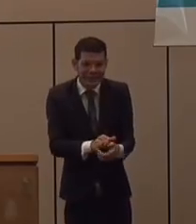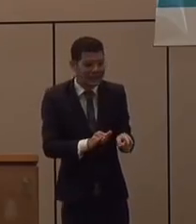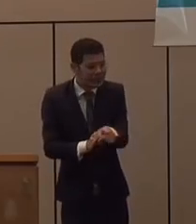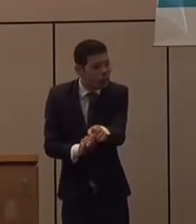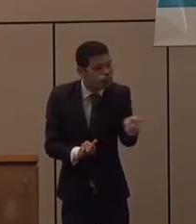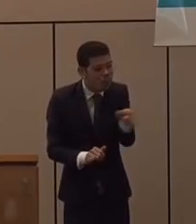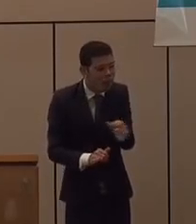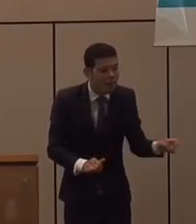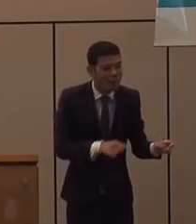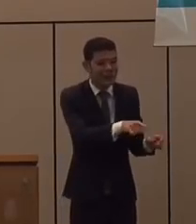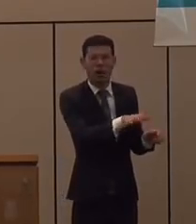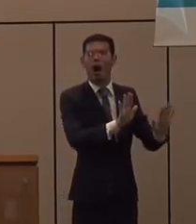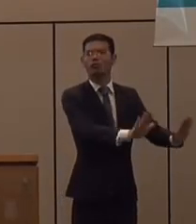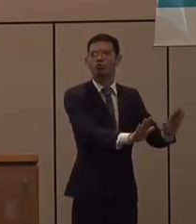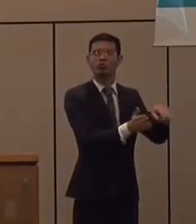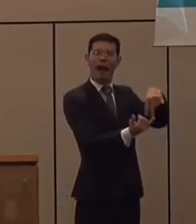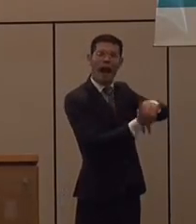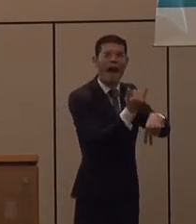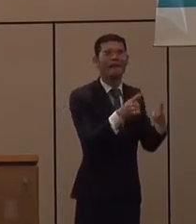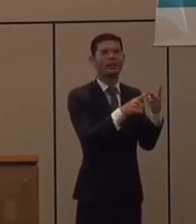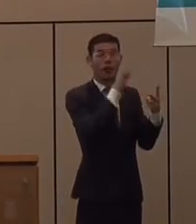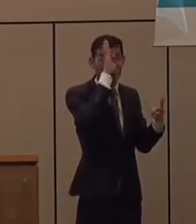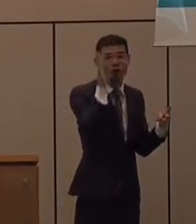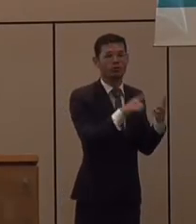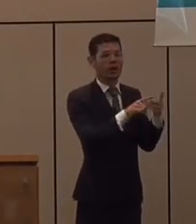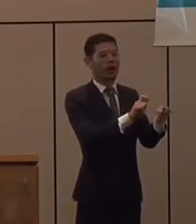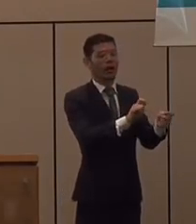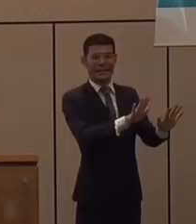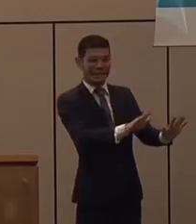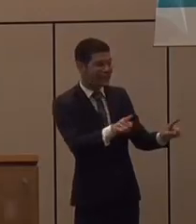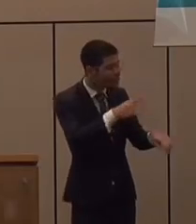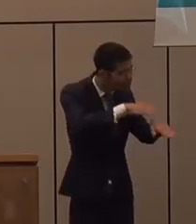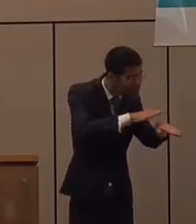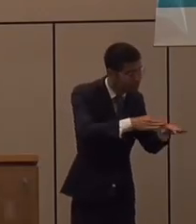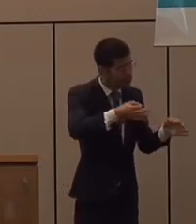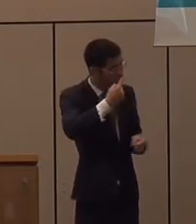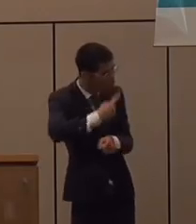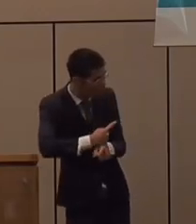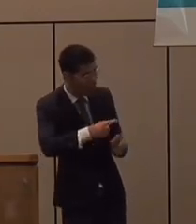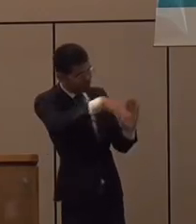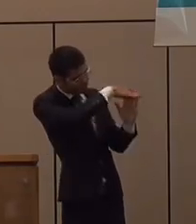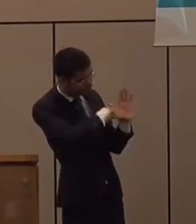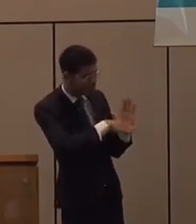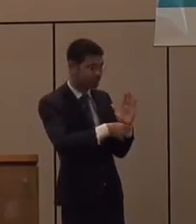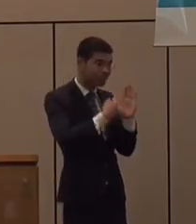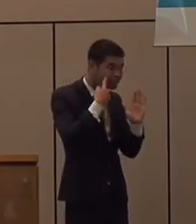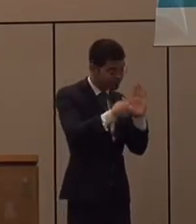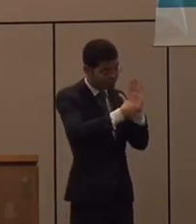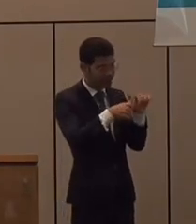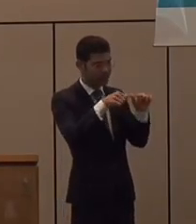manera a un cambio de hábito y a entender que hacer las cosas de la manera correcta como se la indicamos con las normas de